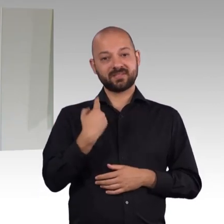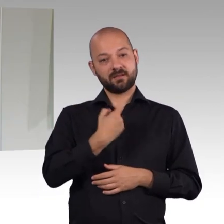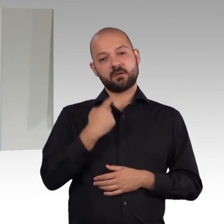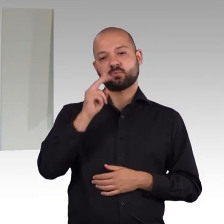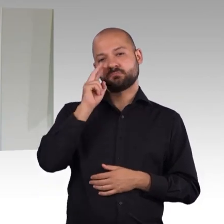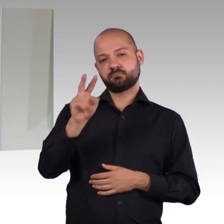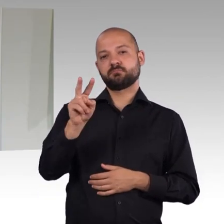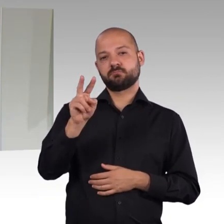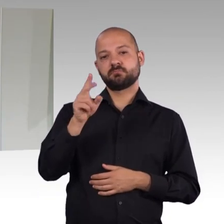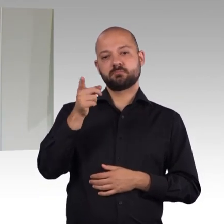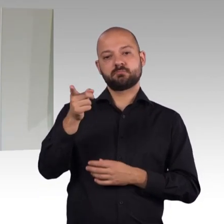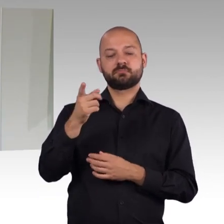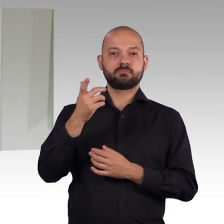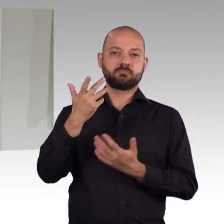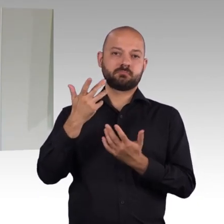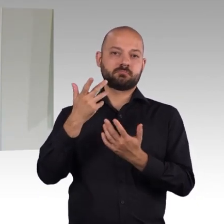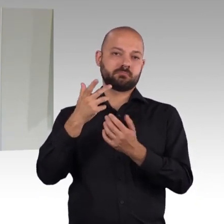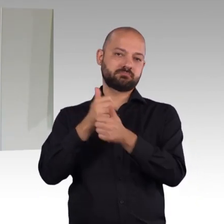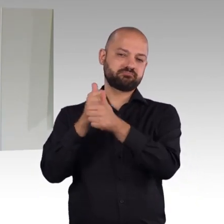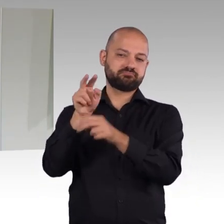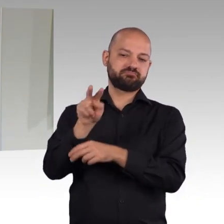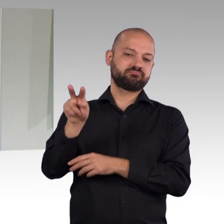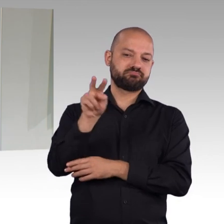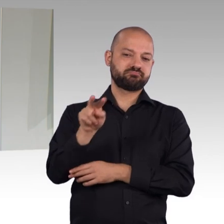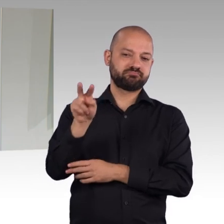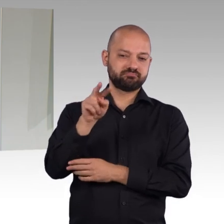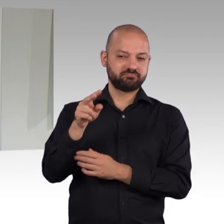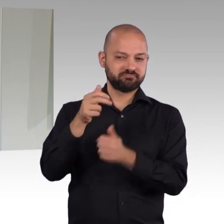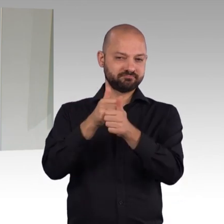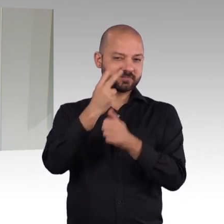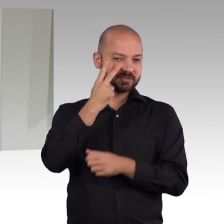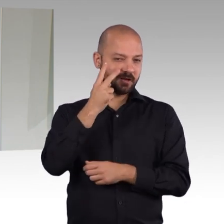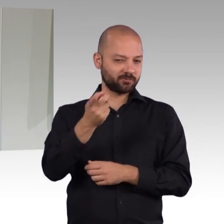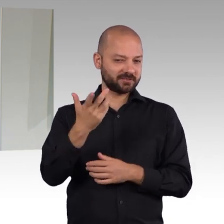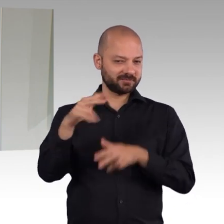PESCO, Rüstungskontrolle und natürlich auch, inwieweit wir die Bundeswehr